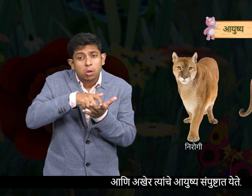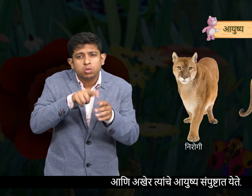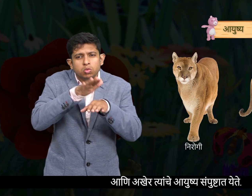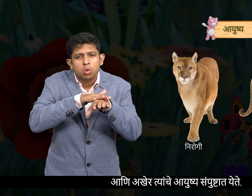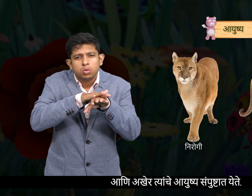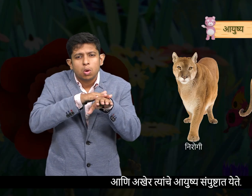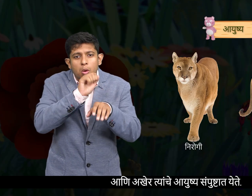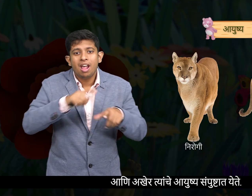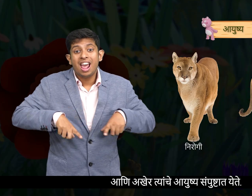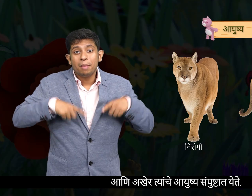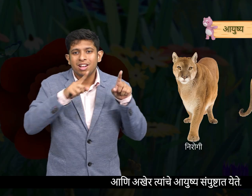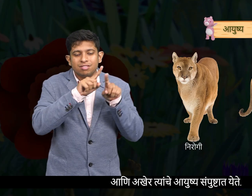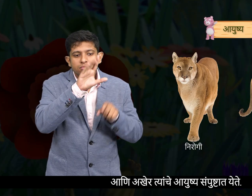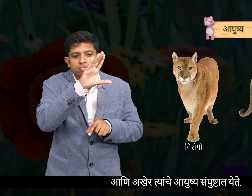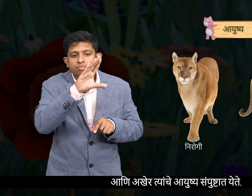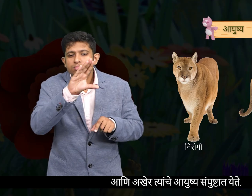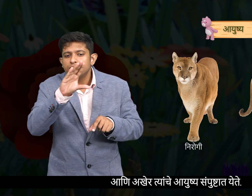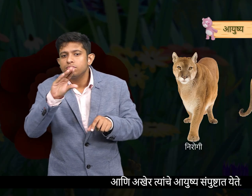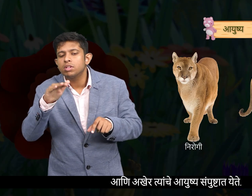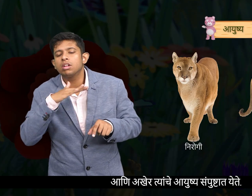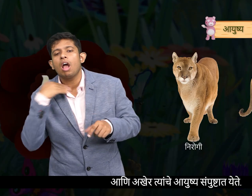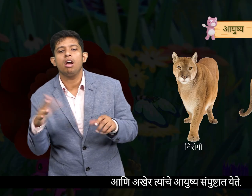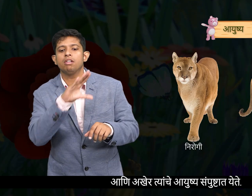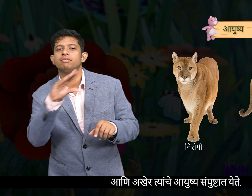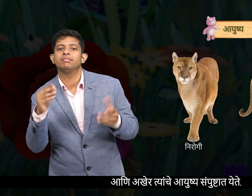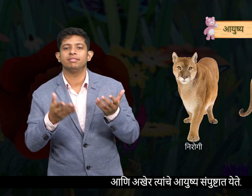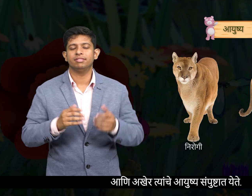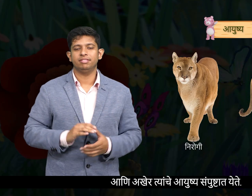आयुष्य संपुष्टात येते.